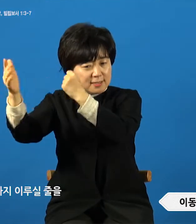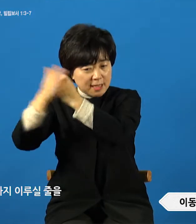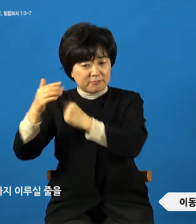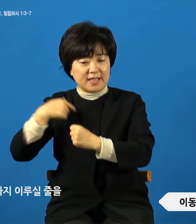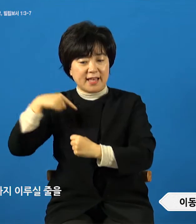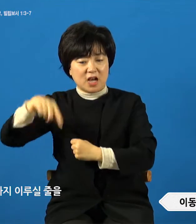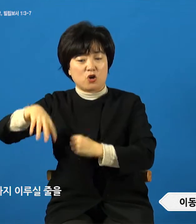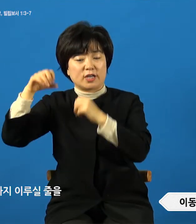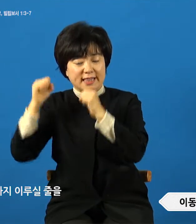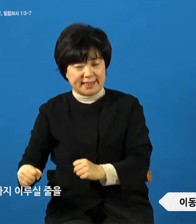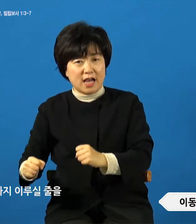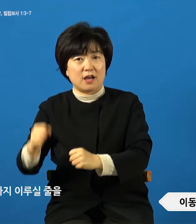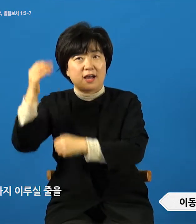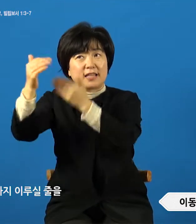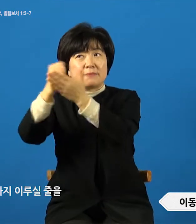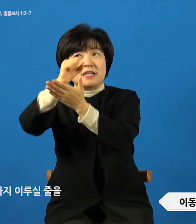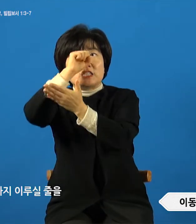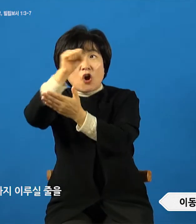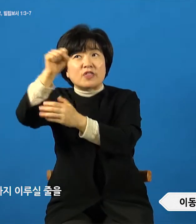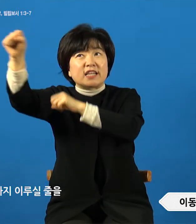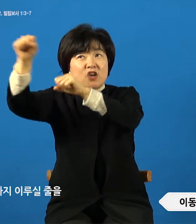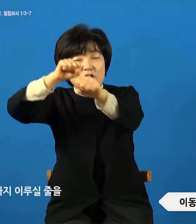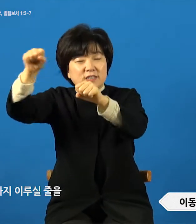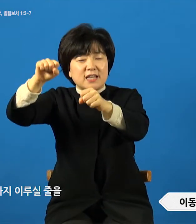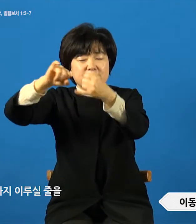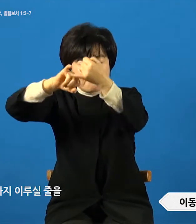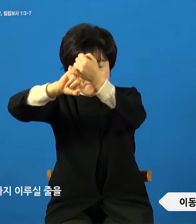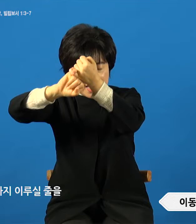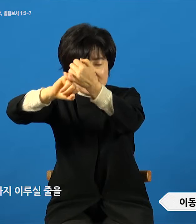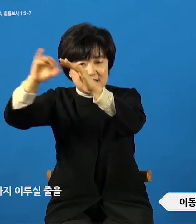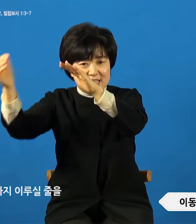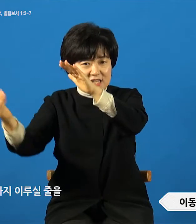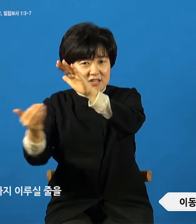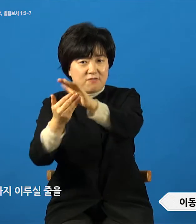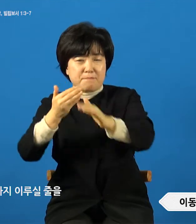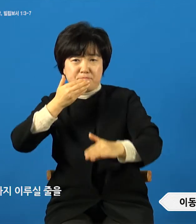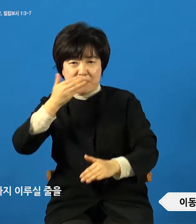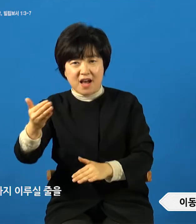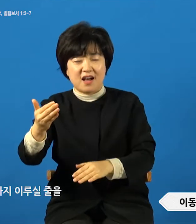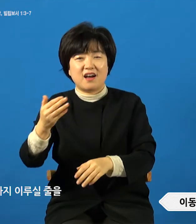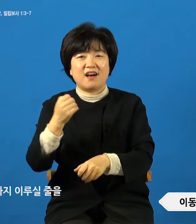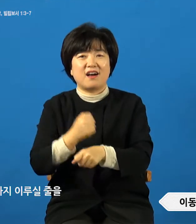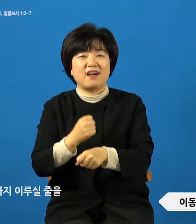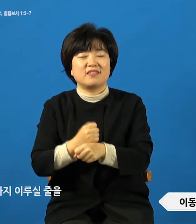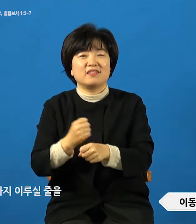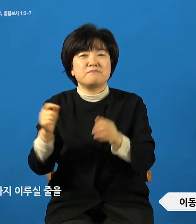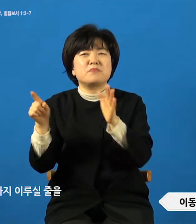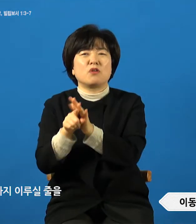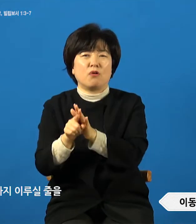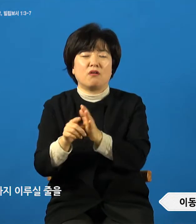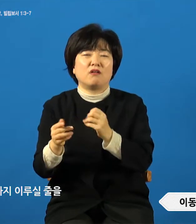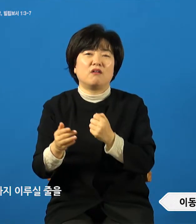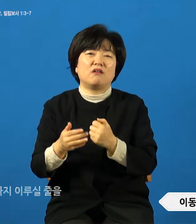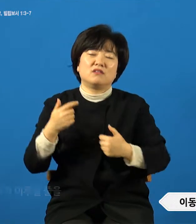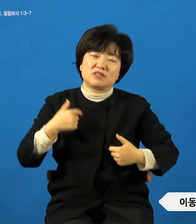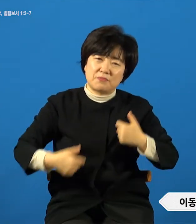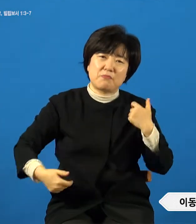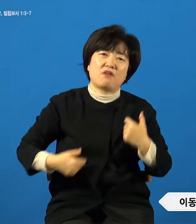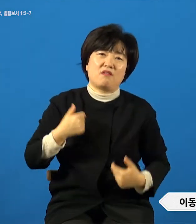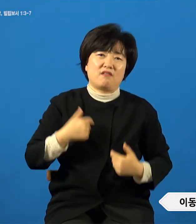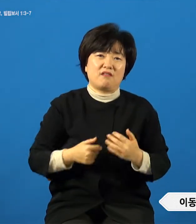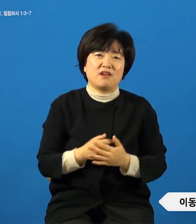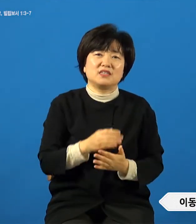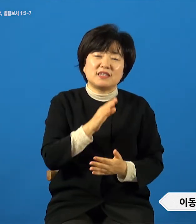하나님의 선한 역사는 반드시 이루어진다. 이 사실을 믿었을 때 그는 기뻐할 수 있었던 거예요. 이게 참된